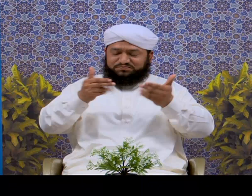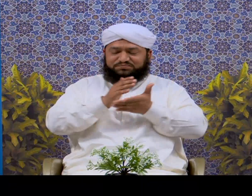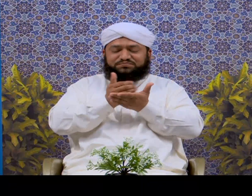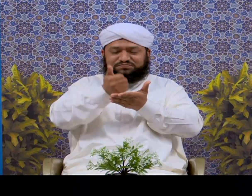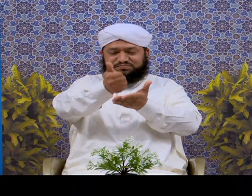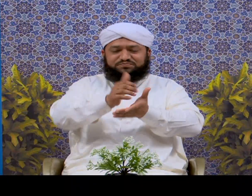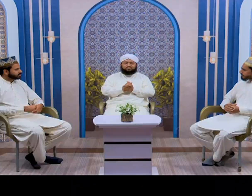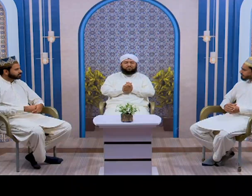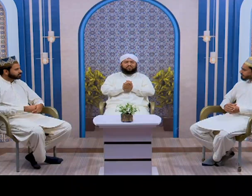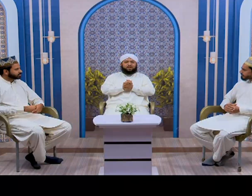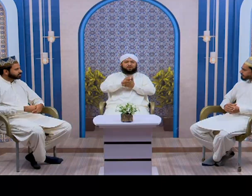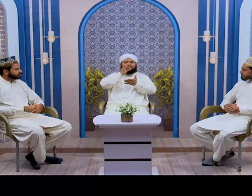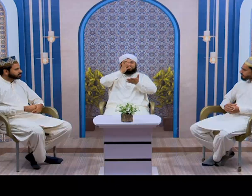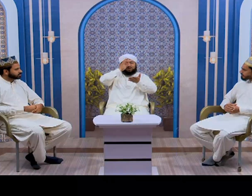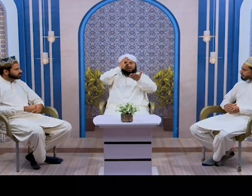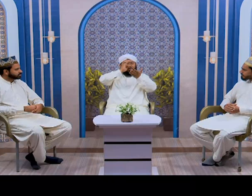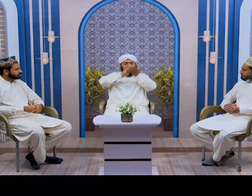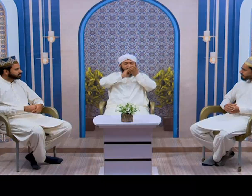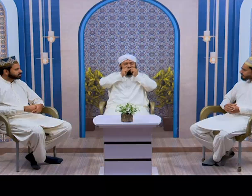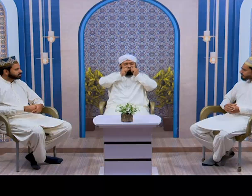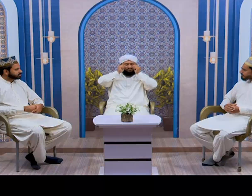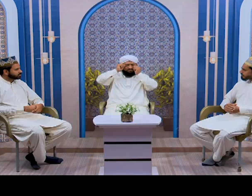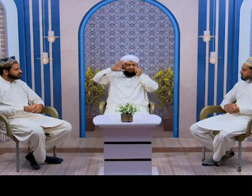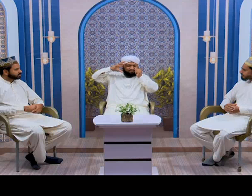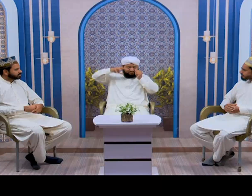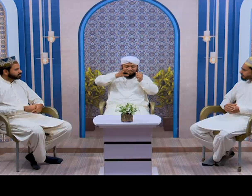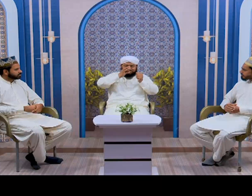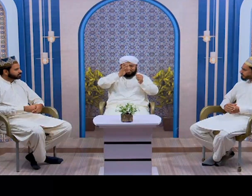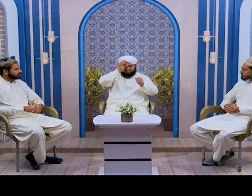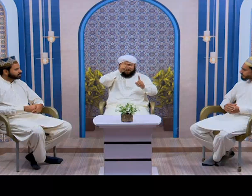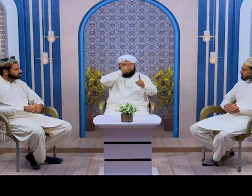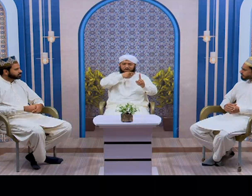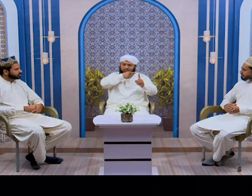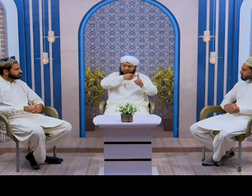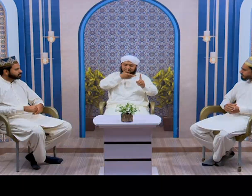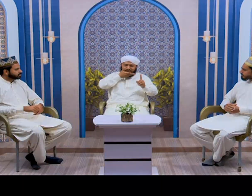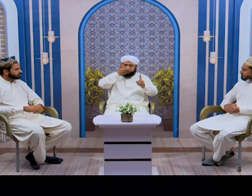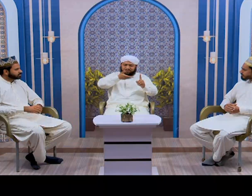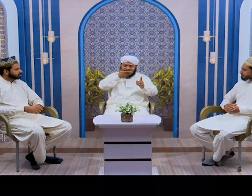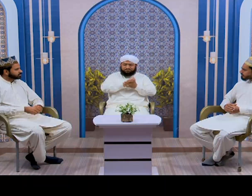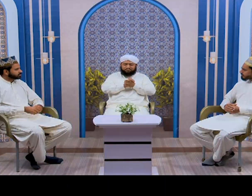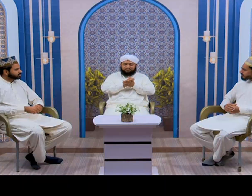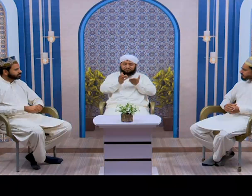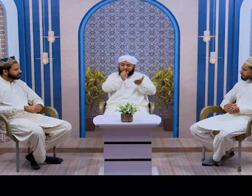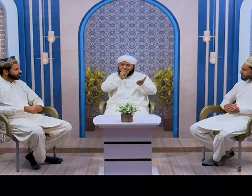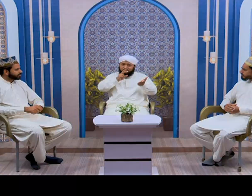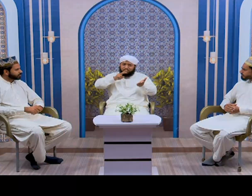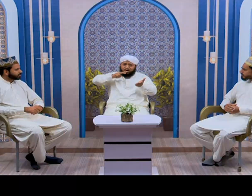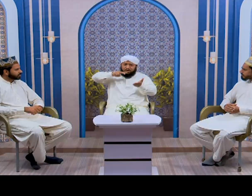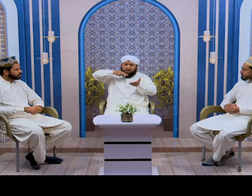کی فضیلت، فرمان آخری نبی صلی اللہ علیہ وآلہ وصحبہ وسلم، روز قیامت لوگوں میں میرے قریب تر